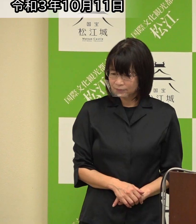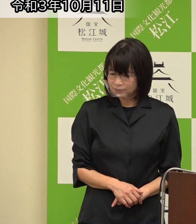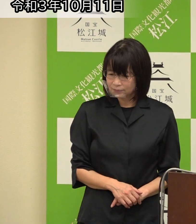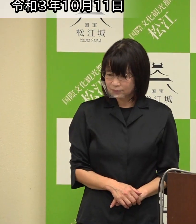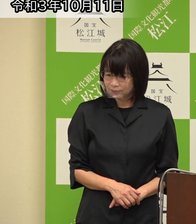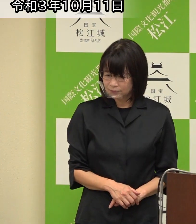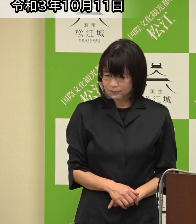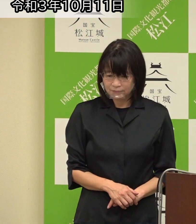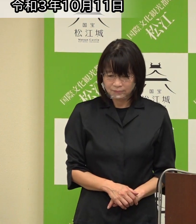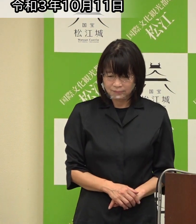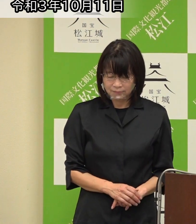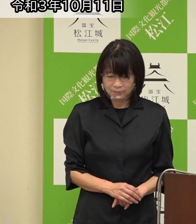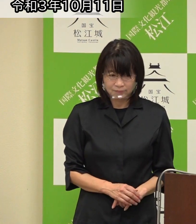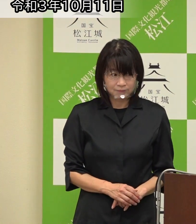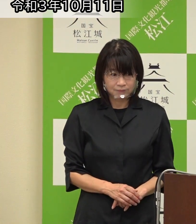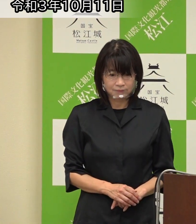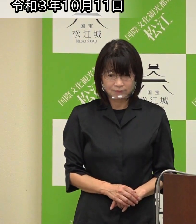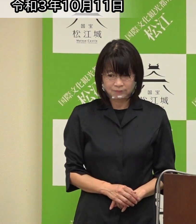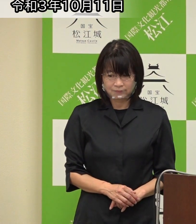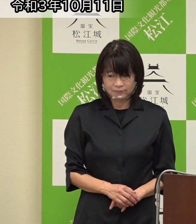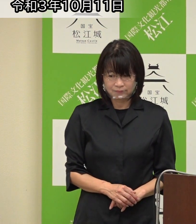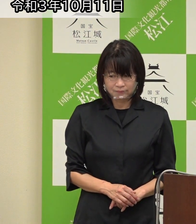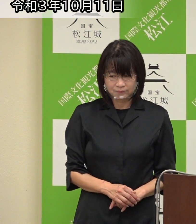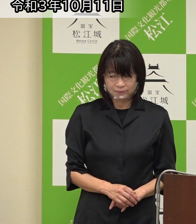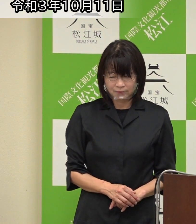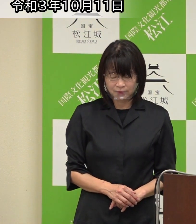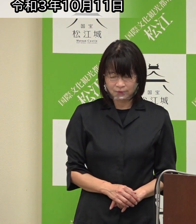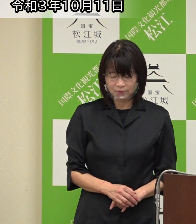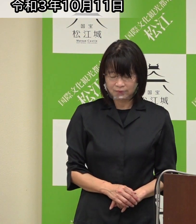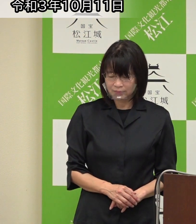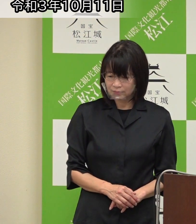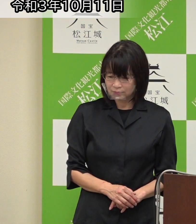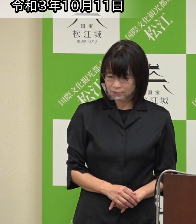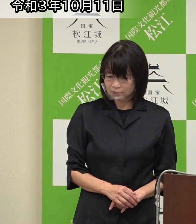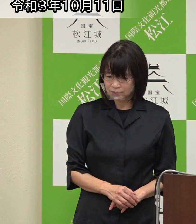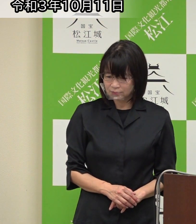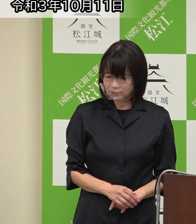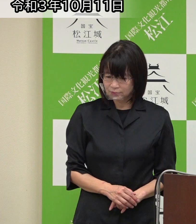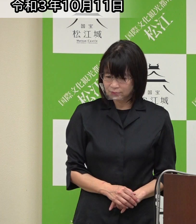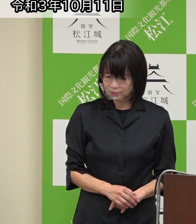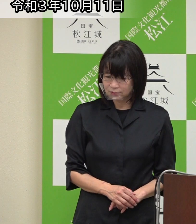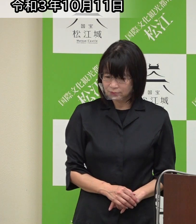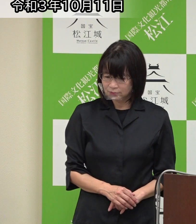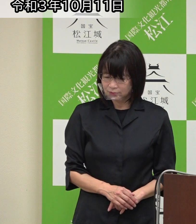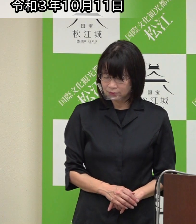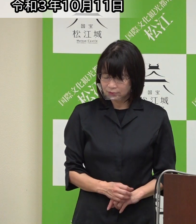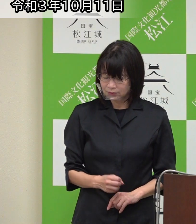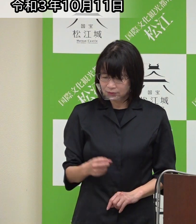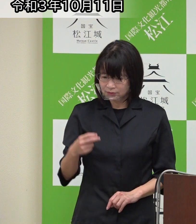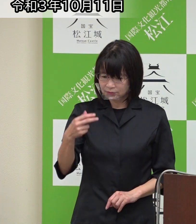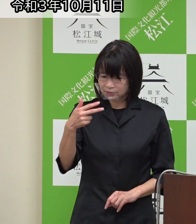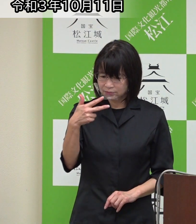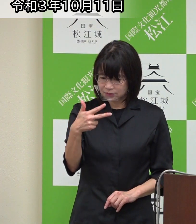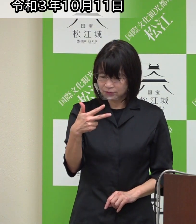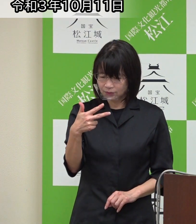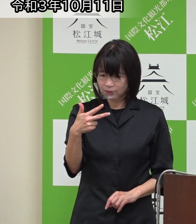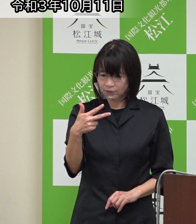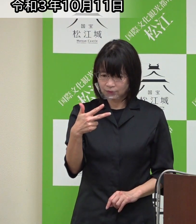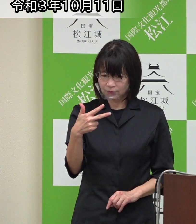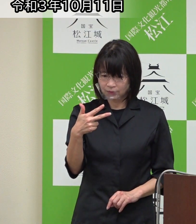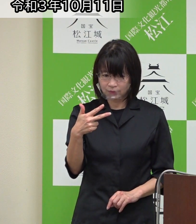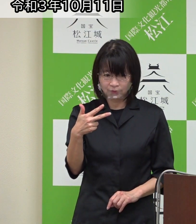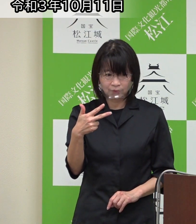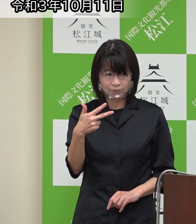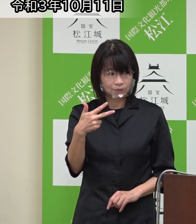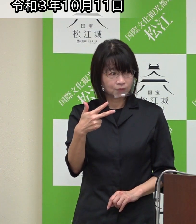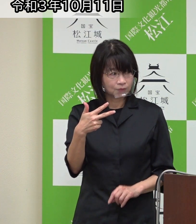ある種当事者であるというような、まあ、態度でご質問させていただきますけれども、市の秘書広報課の方に、お伺いした